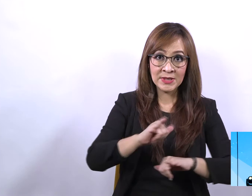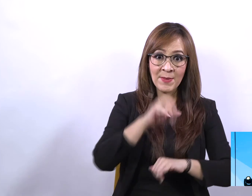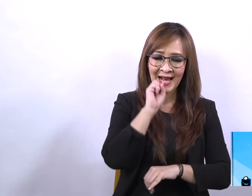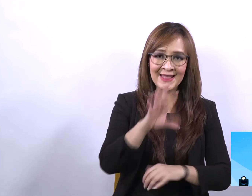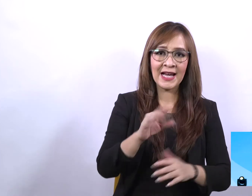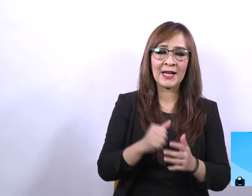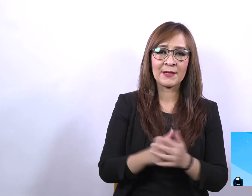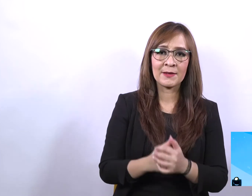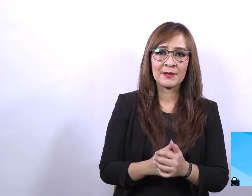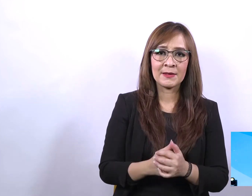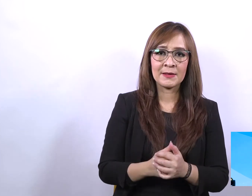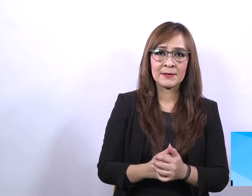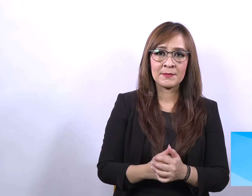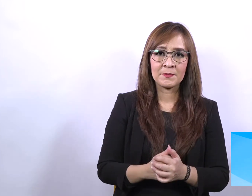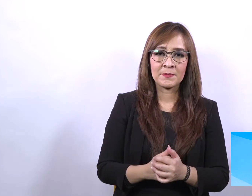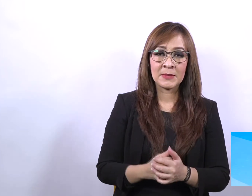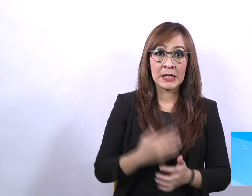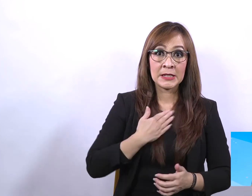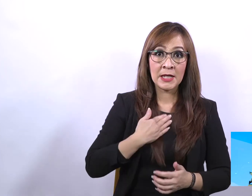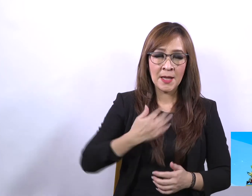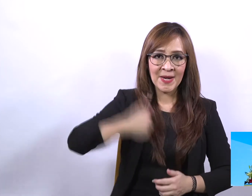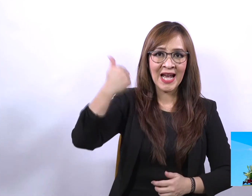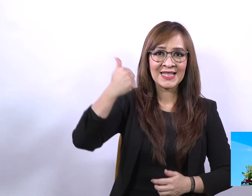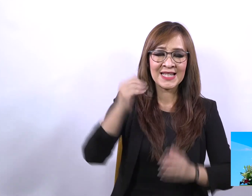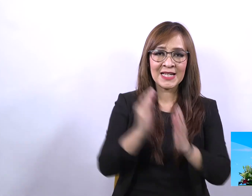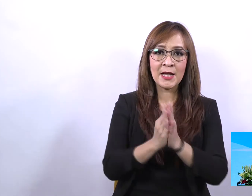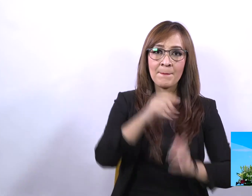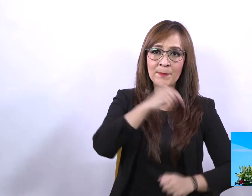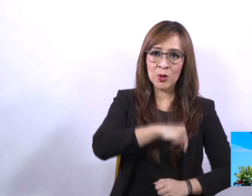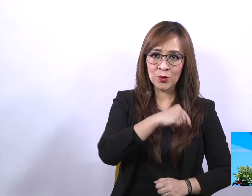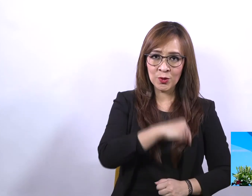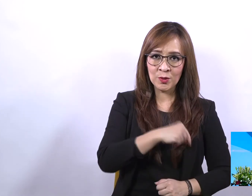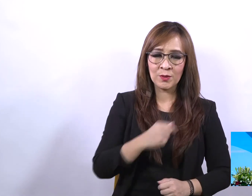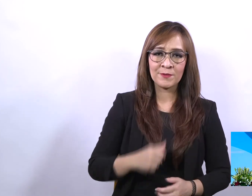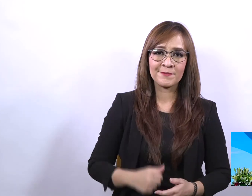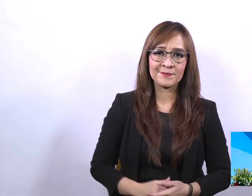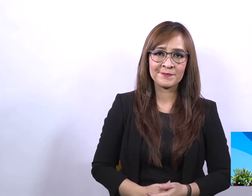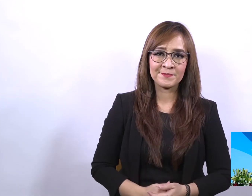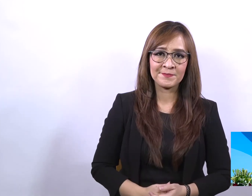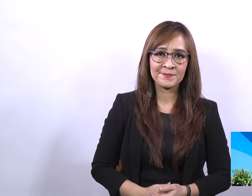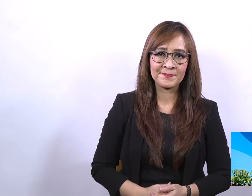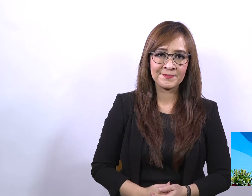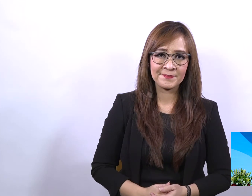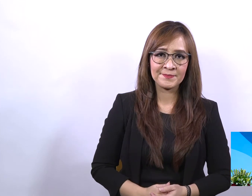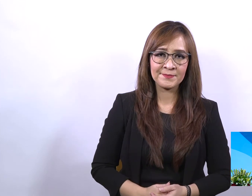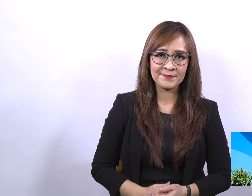Hai sama-sama bilang sama saya berhasil dan beruntung ini adalah kehendak Tuhan